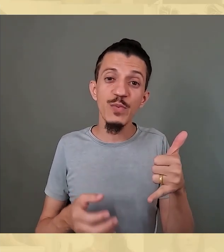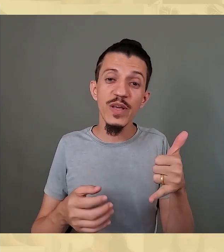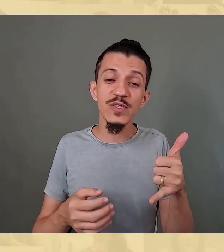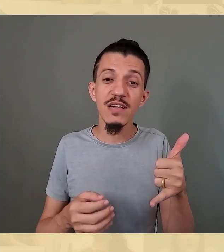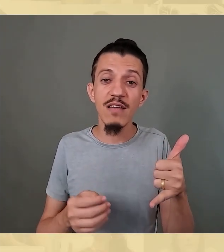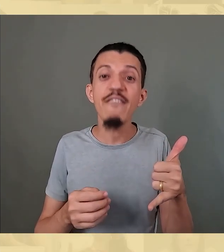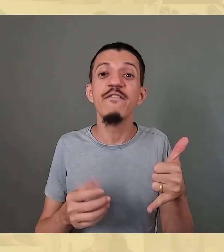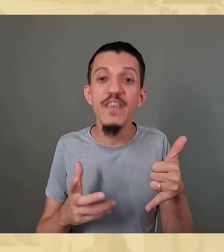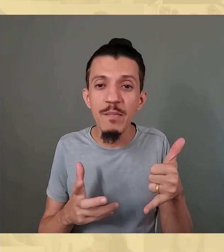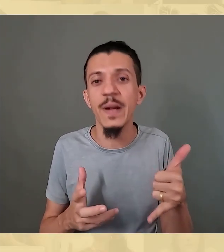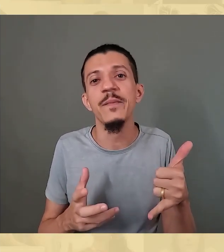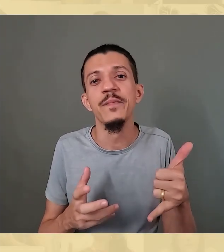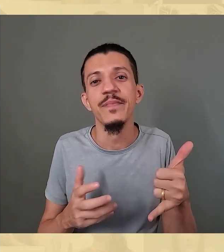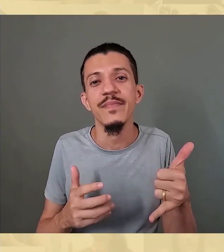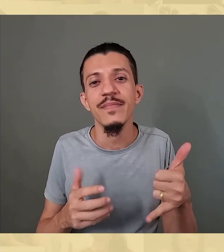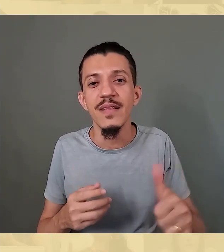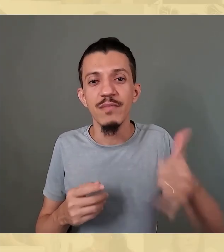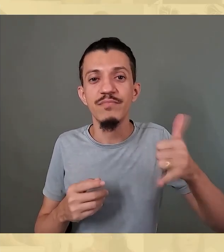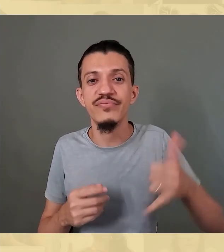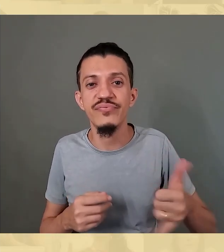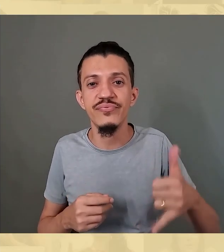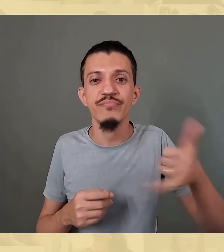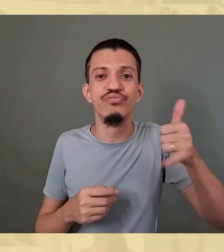Justamente porque o celular vibra.